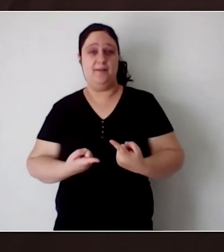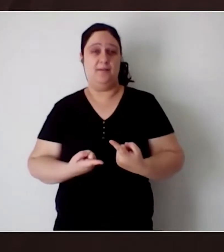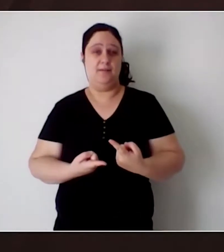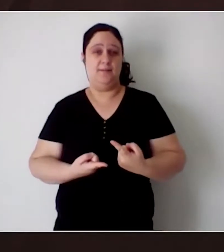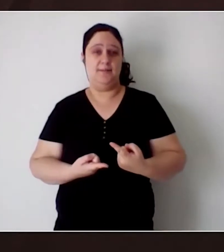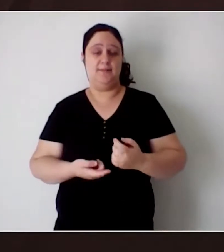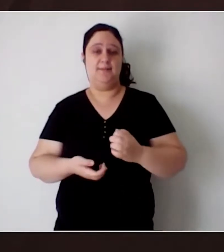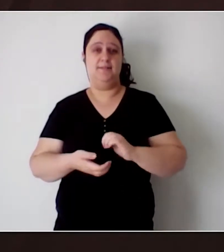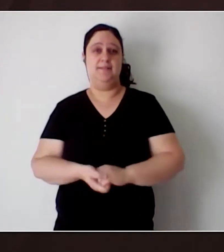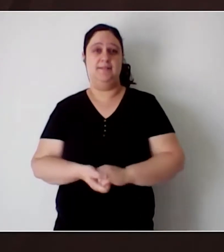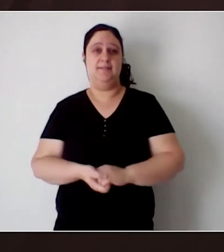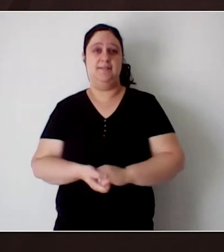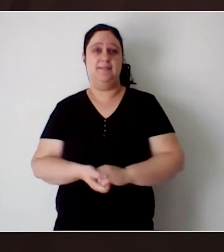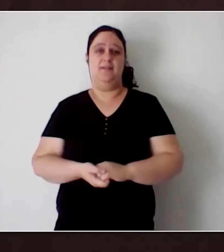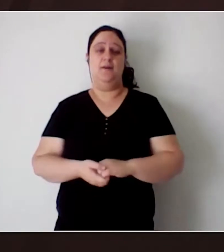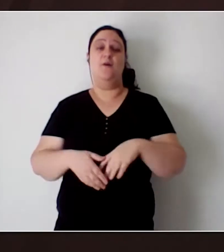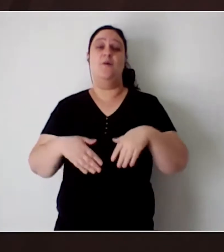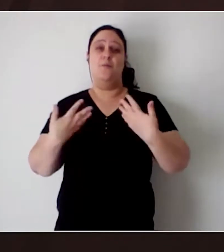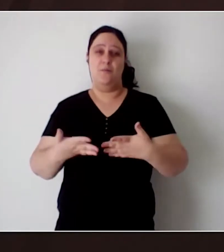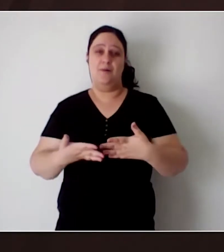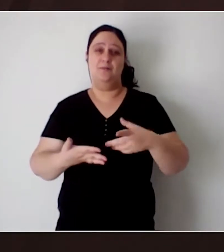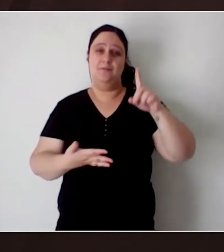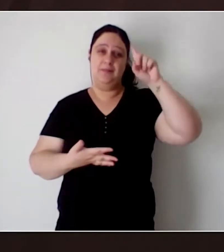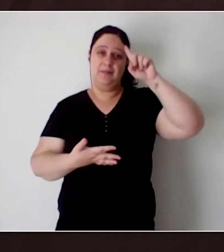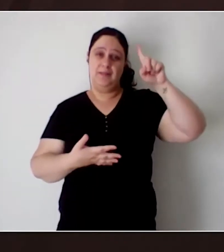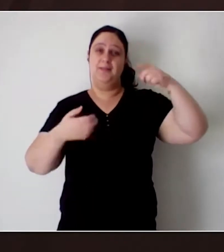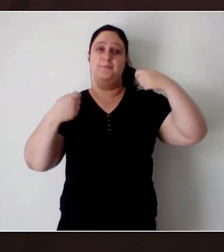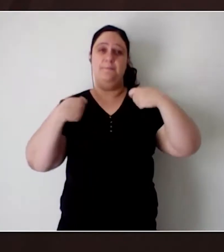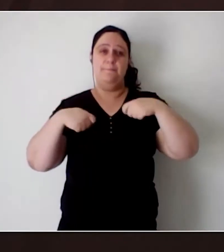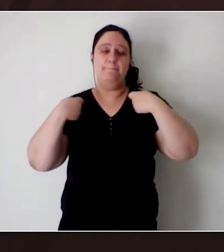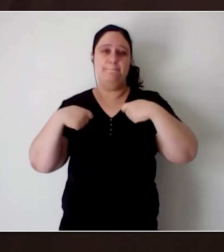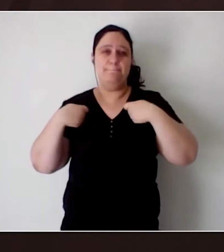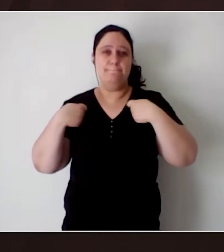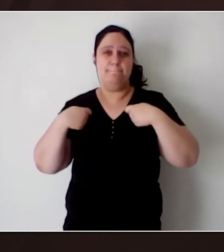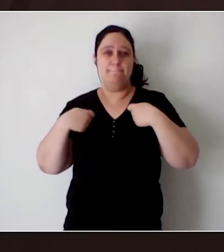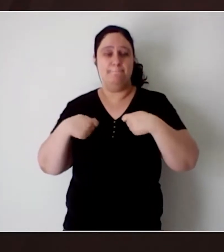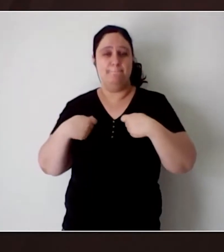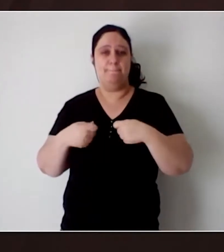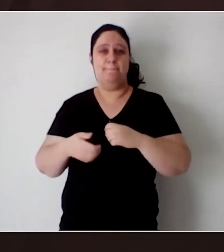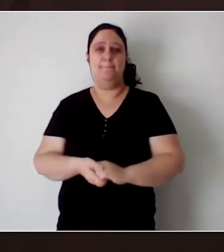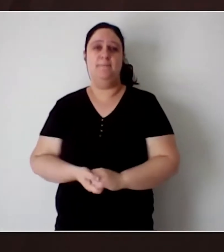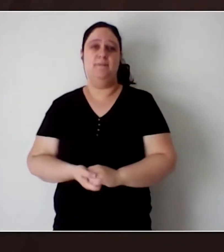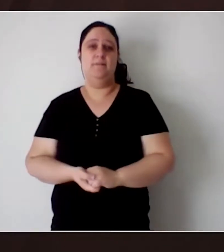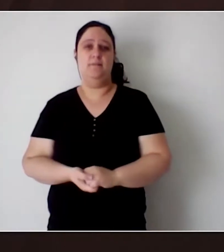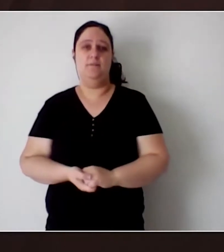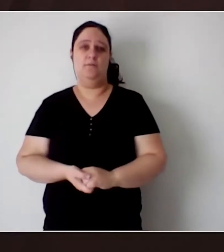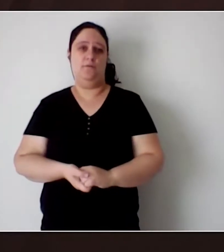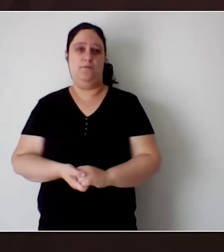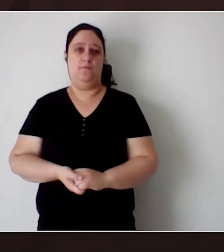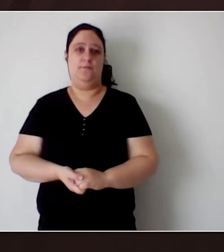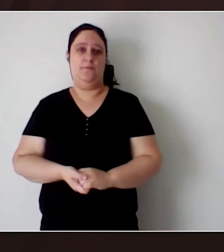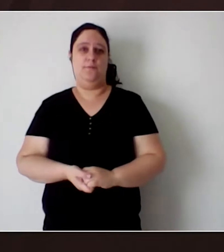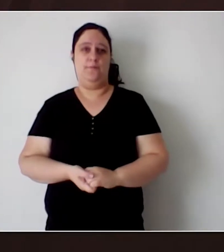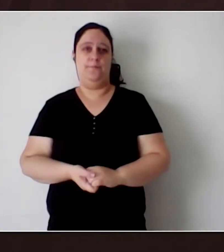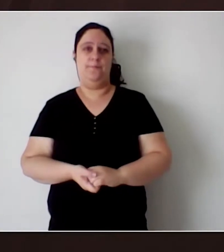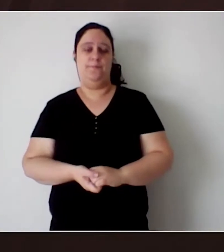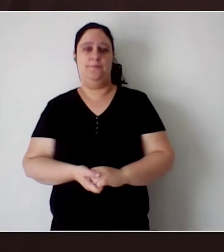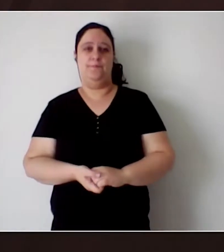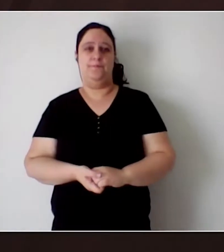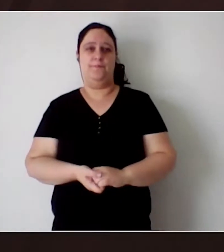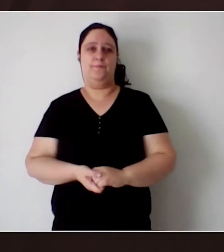precisou levar esse evangelho para a terra dos gentios, sair do ambiente dos